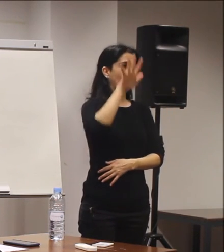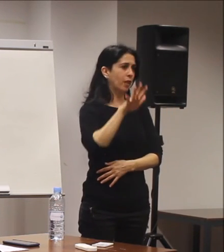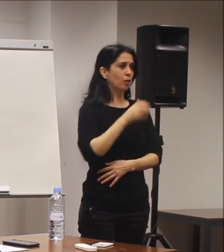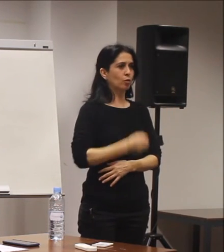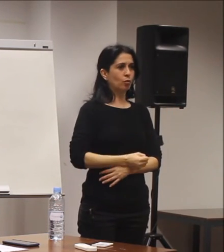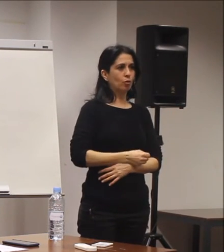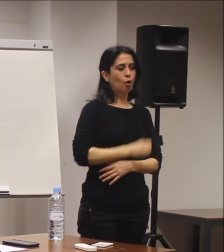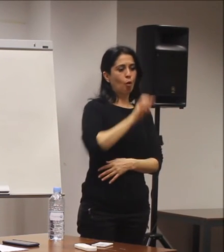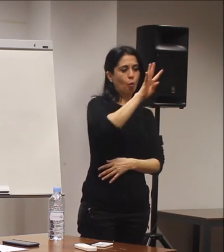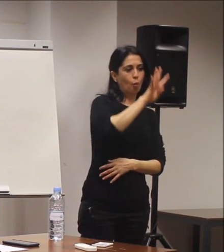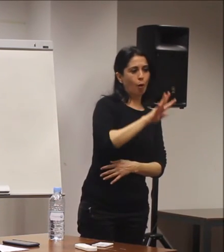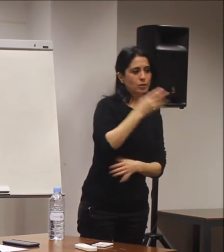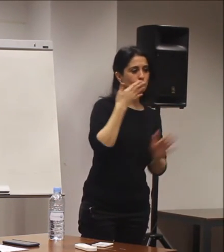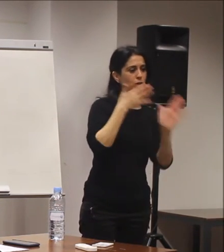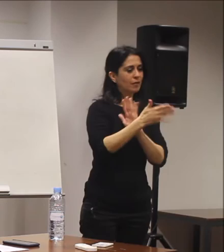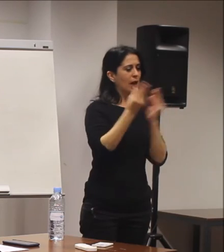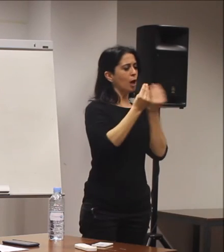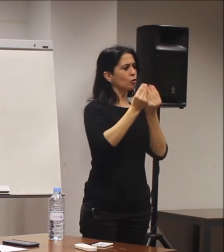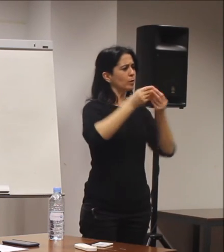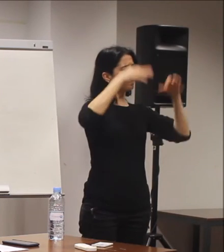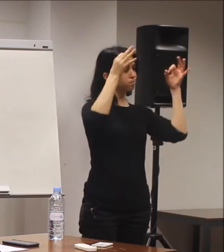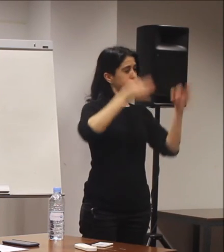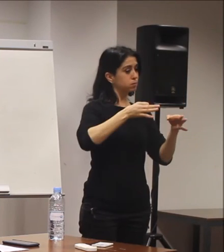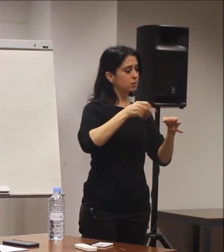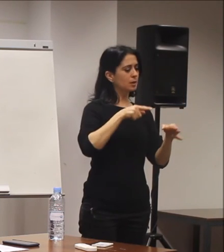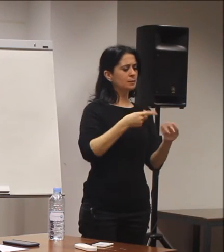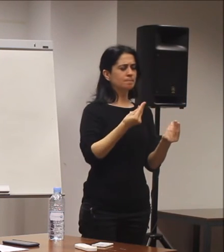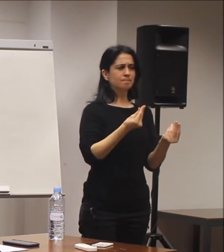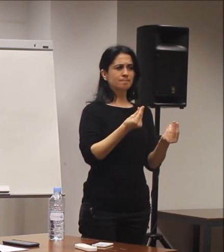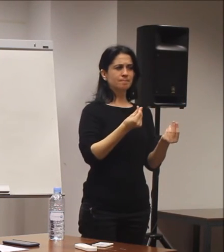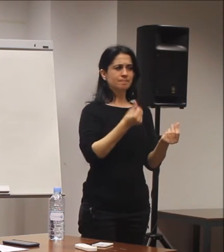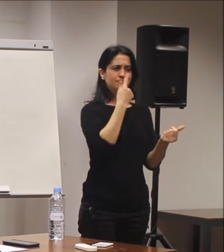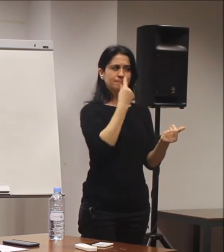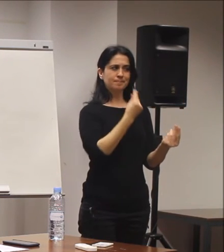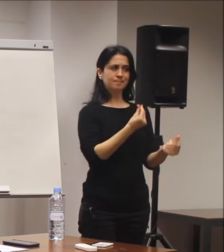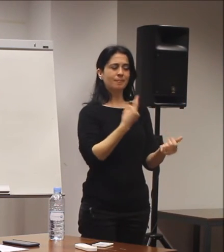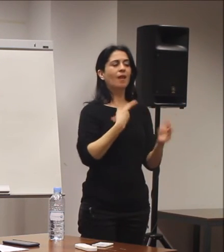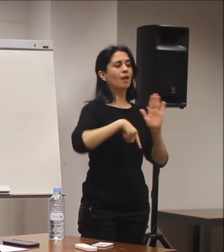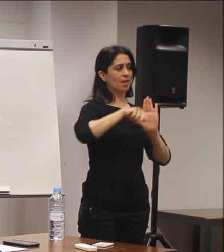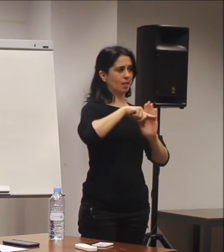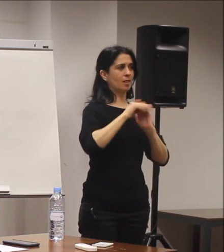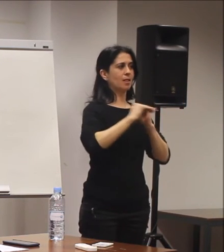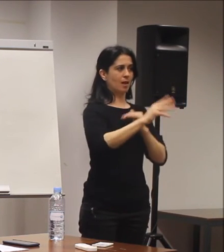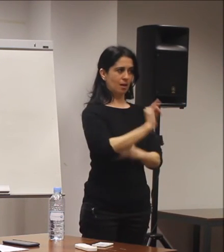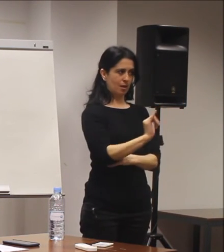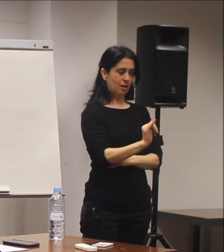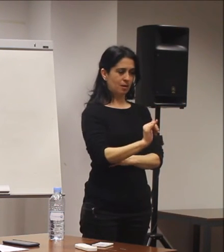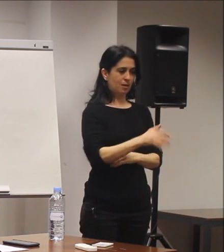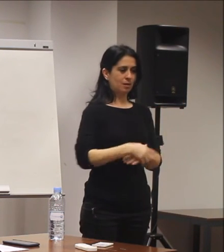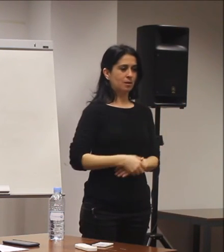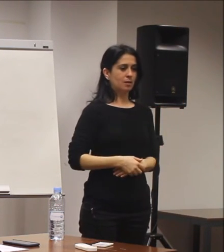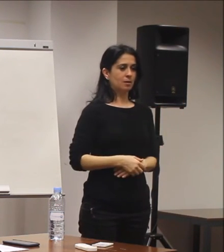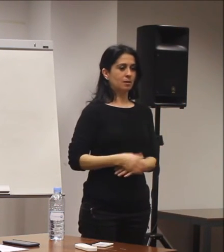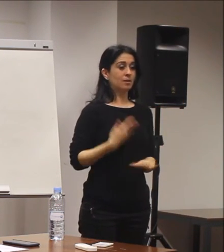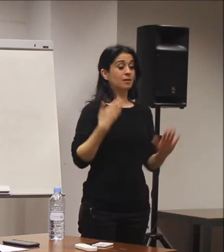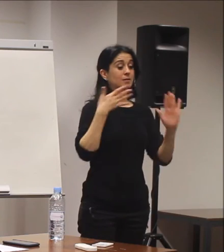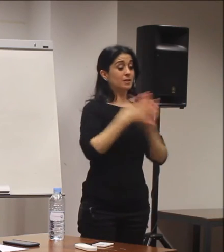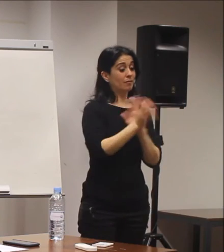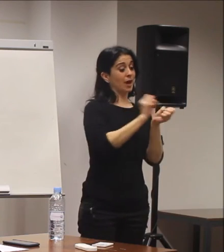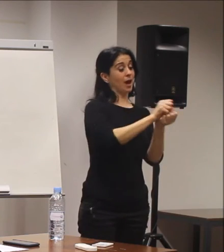4, o sea, números redondos, son pistas de que hay una cláusula suelo, ¿correcto? Entonces, escrituras de